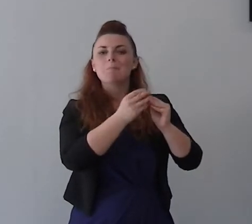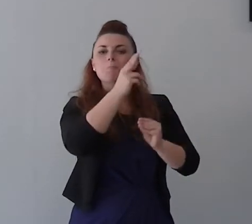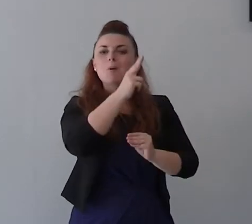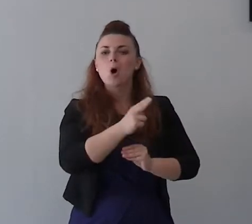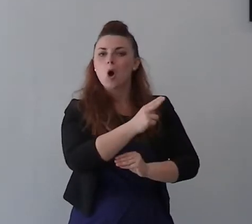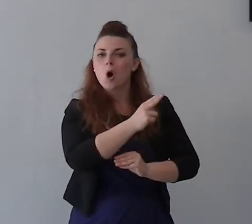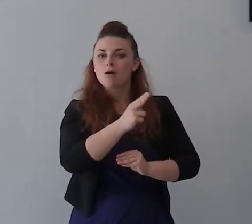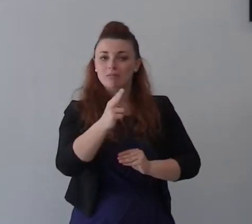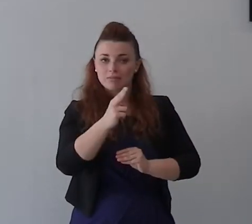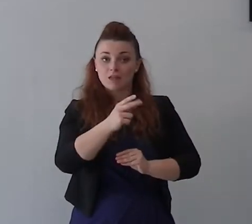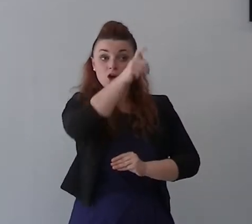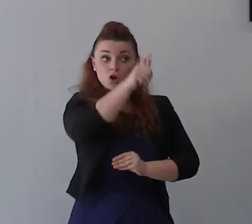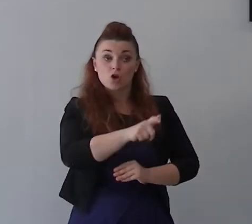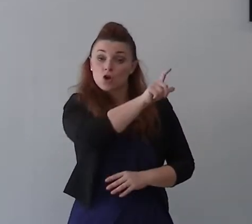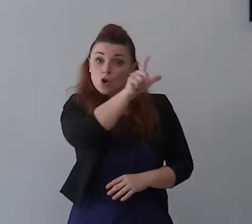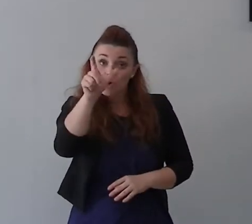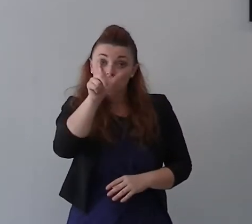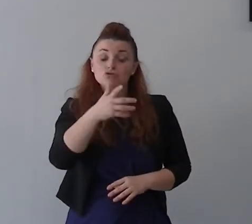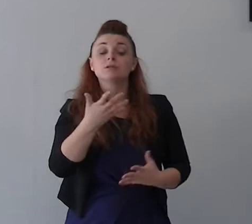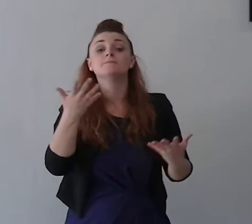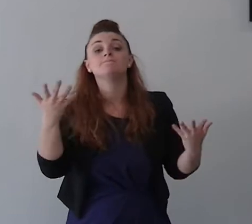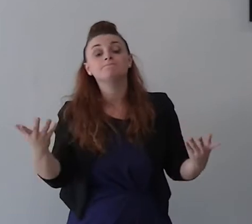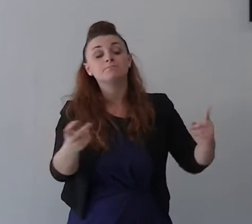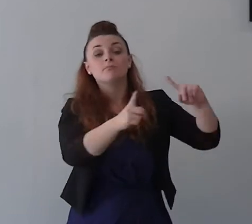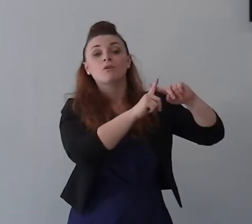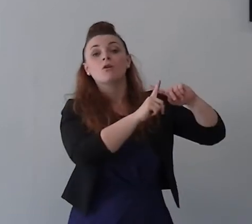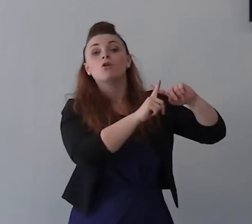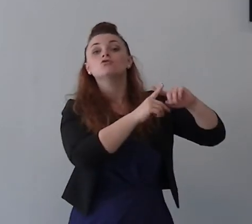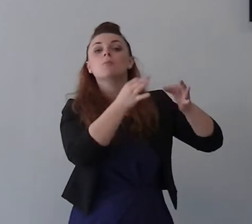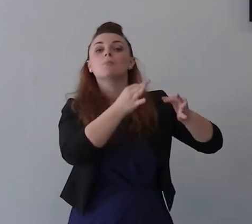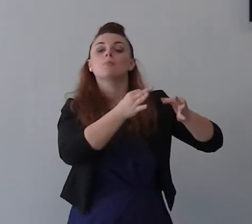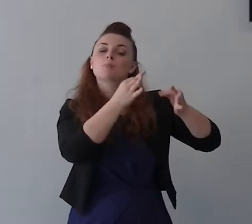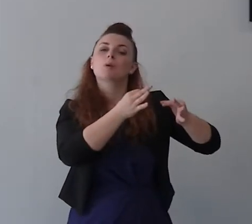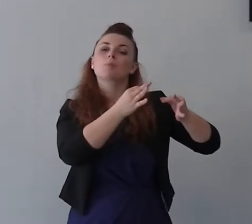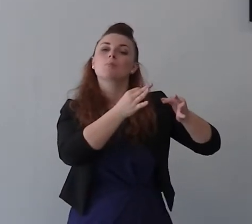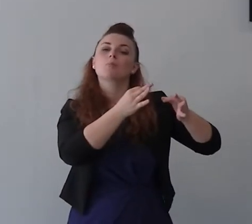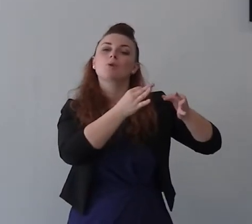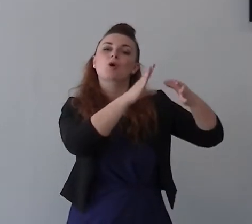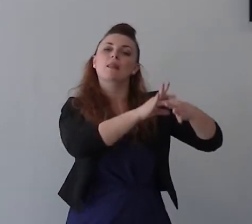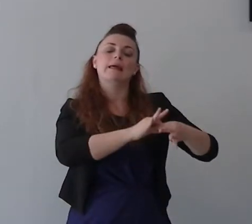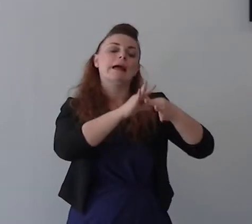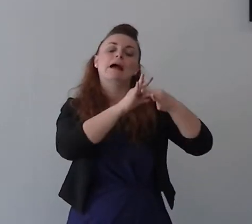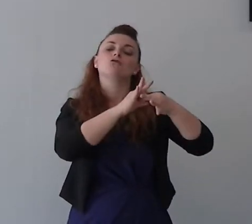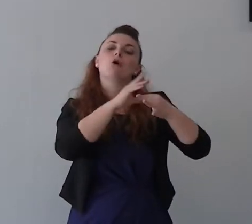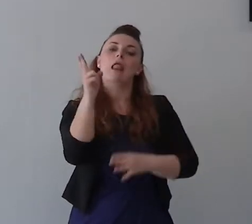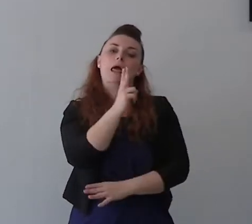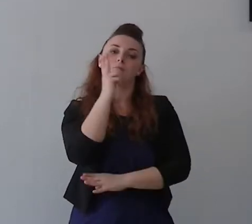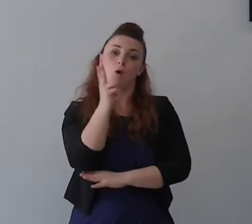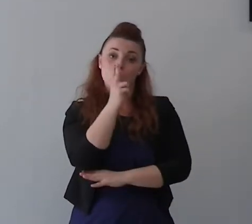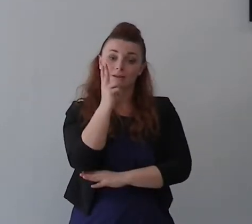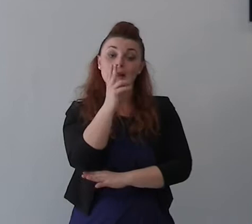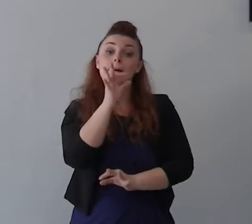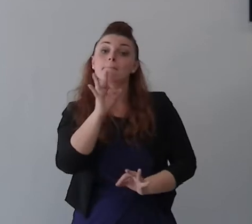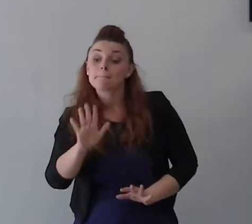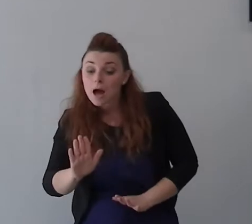la croce era uno strumento di morte fino ad allora, in uno strumento di vita e di salvezza. Quanti di